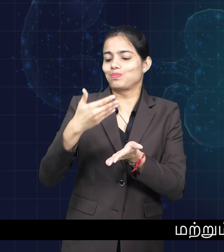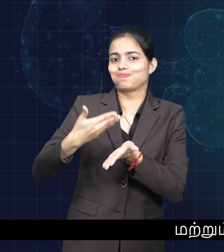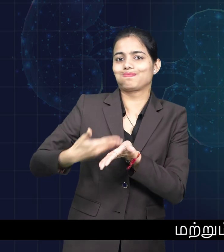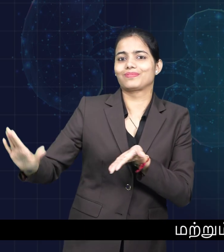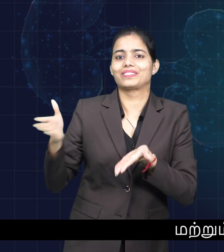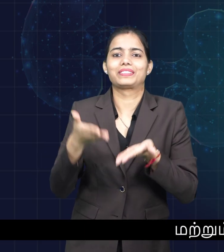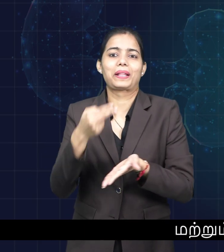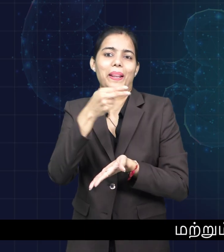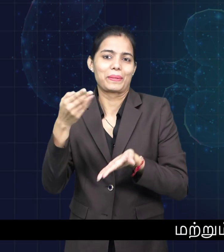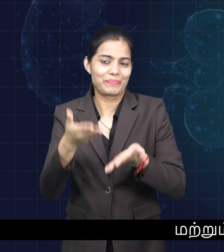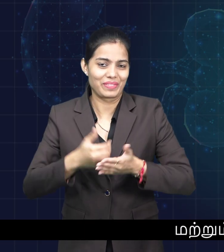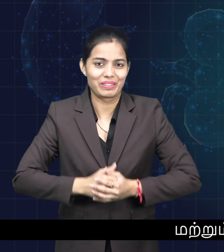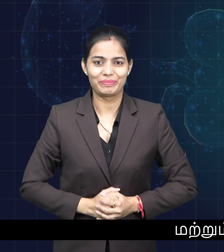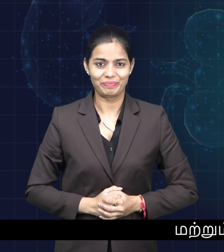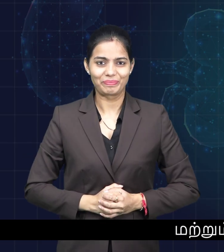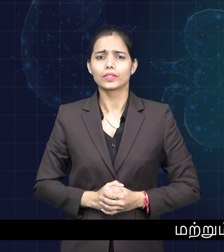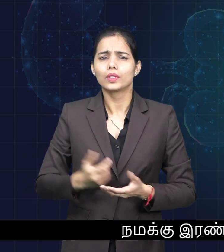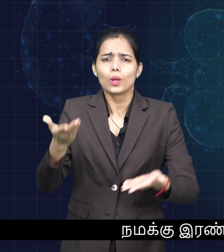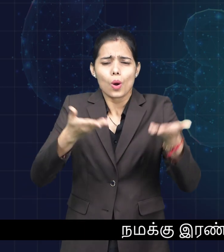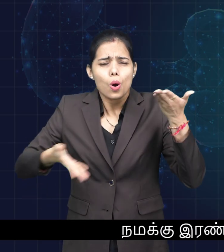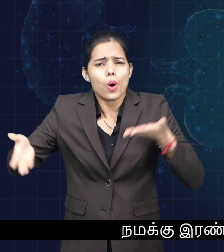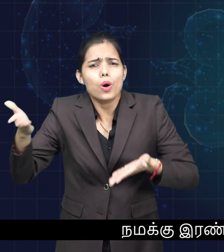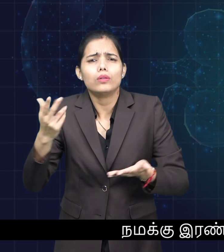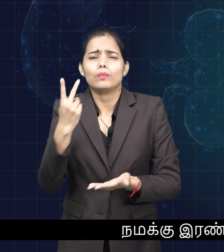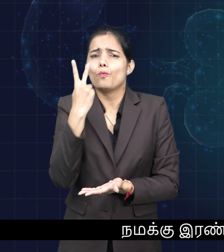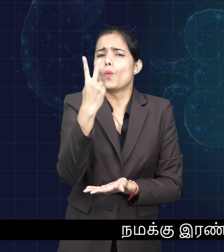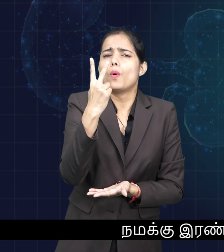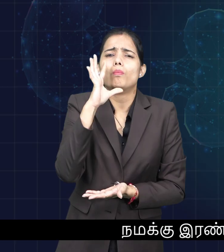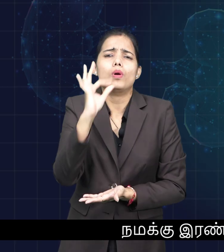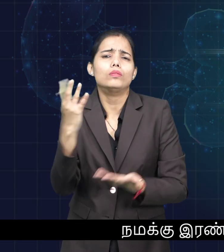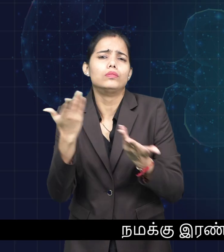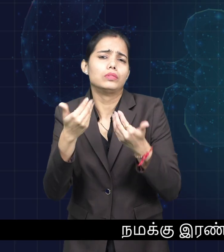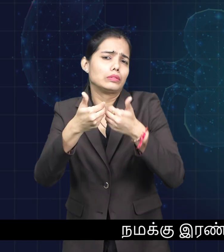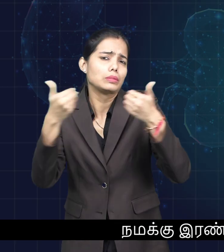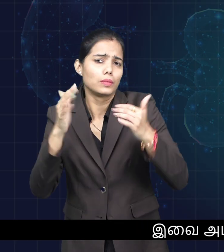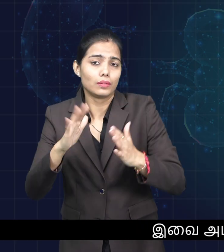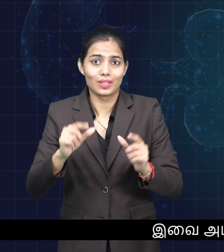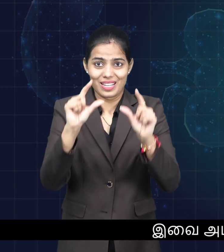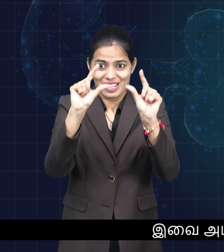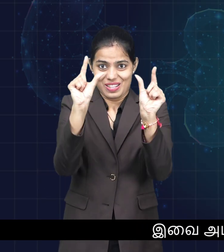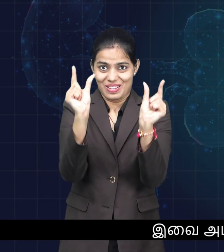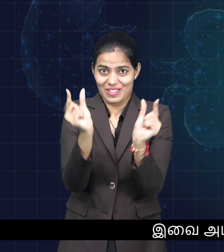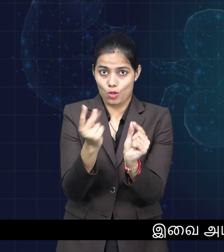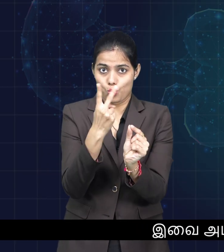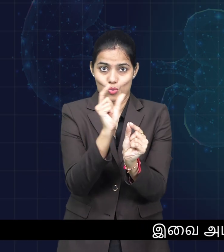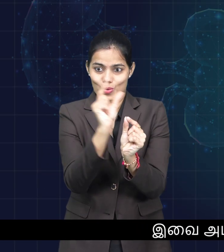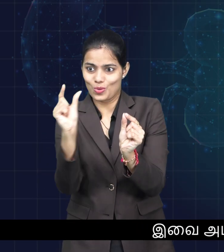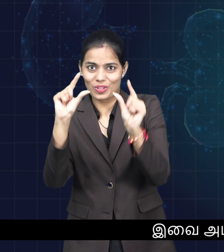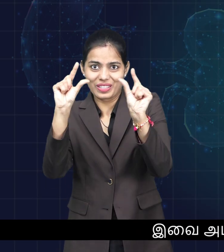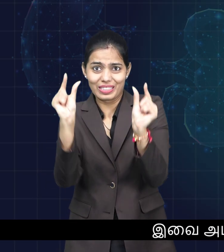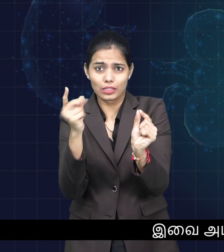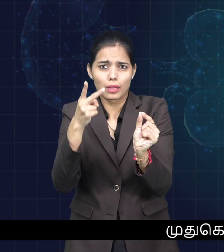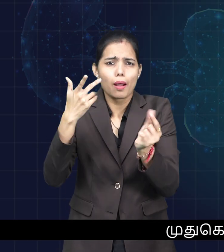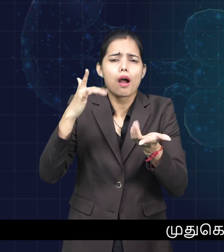மற்றும் சிறுநீர் துவாரம். நமக்கு 2 சிறுநீரகங்கள் உள்ளன. இவை அடிவயிற்று